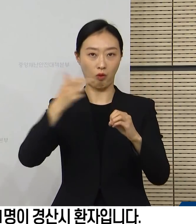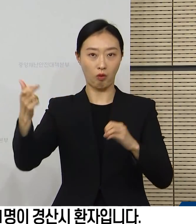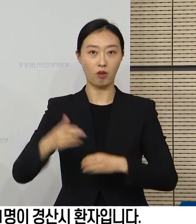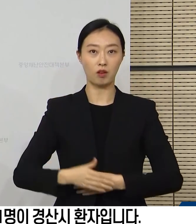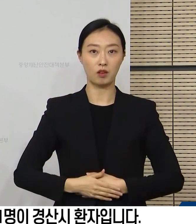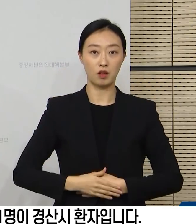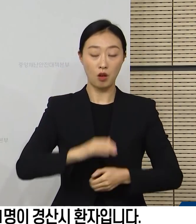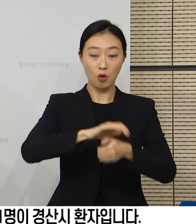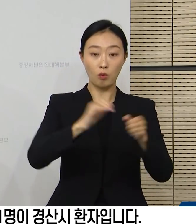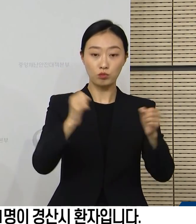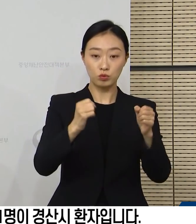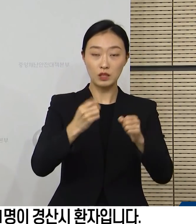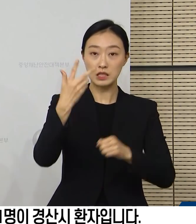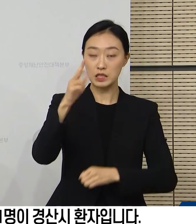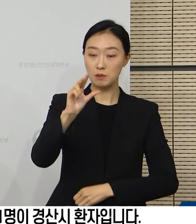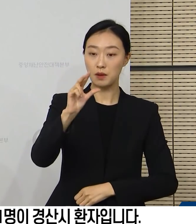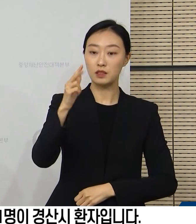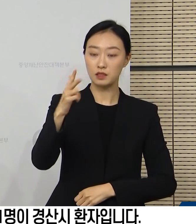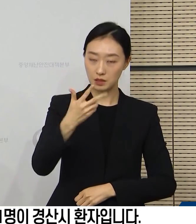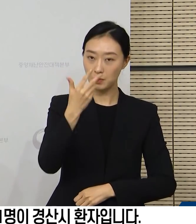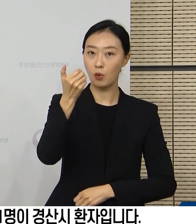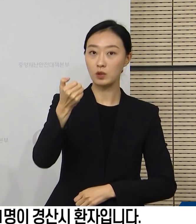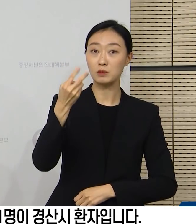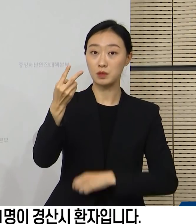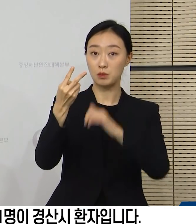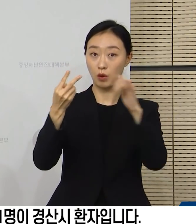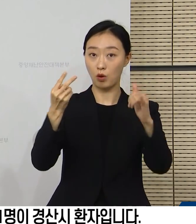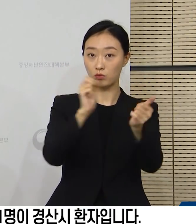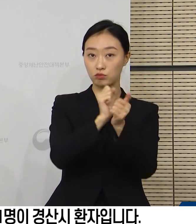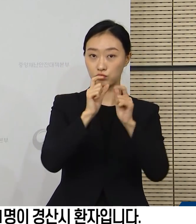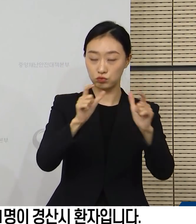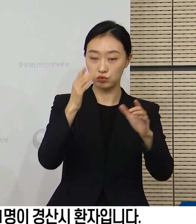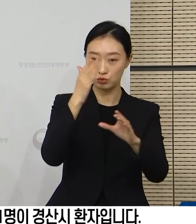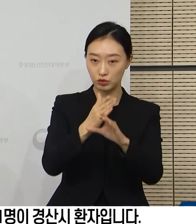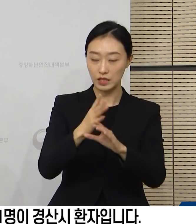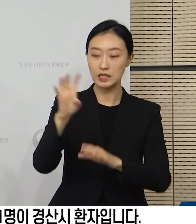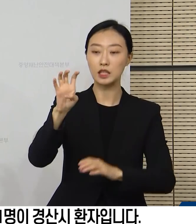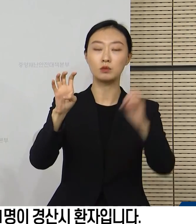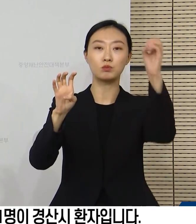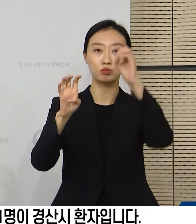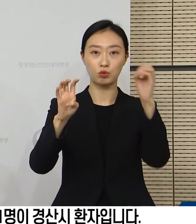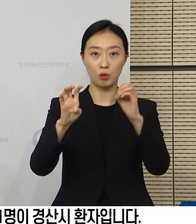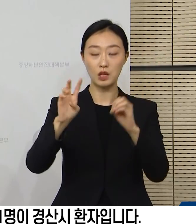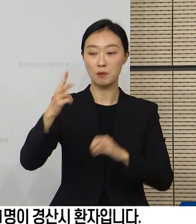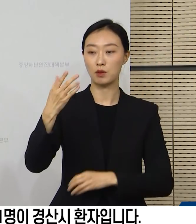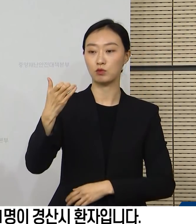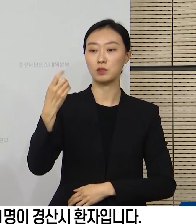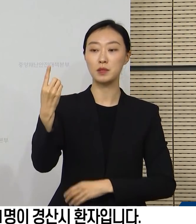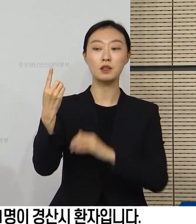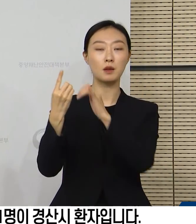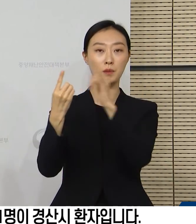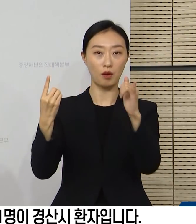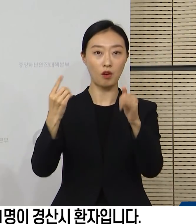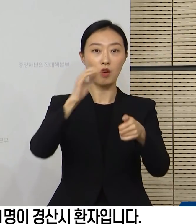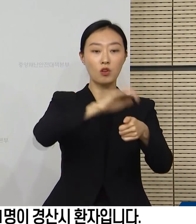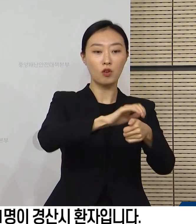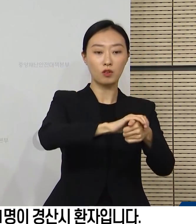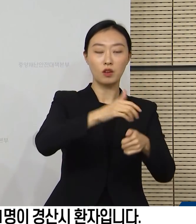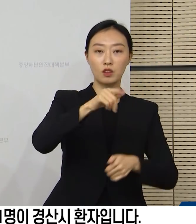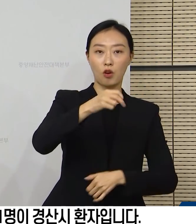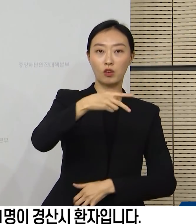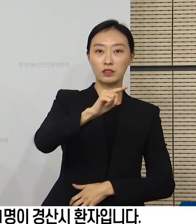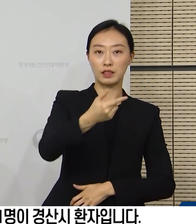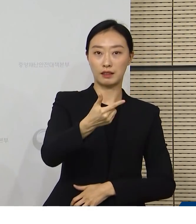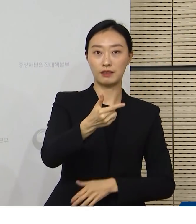전체 752명의 확진 환자 가운데 40%인 291명이 경산시